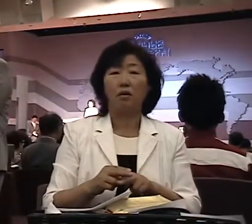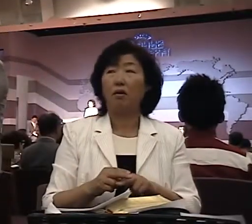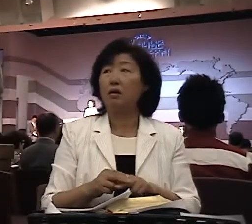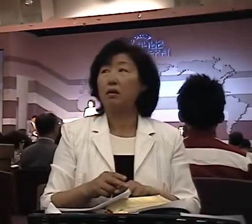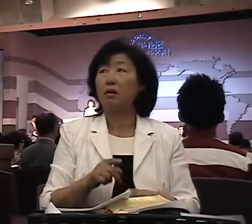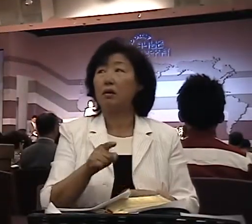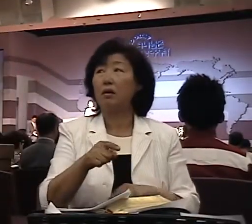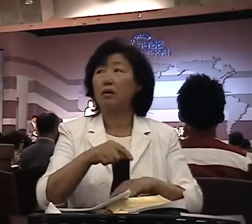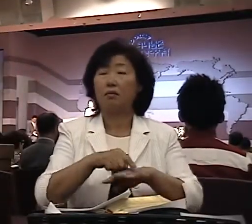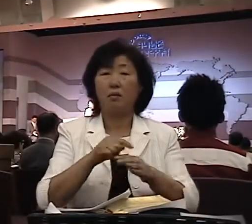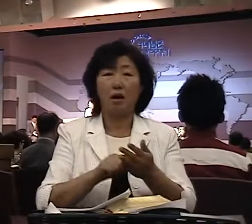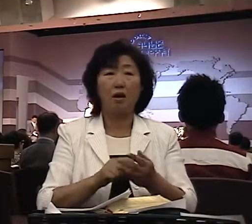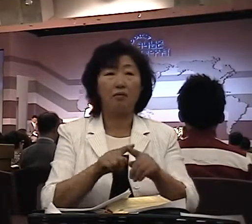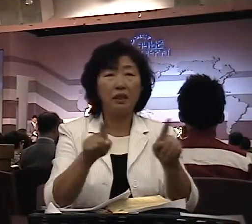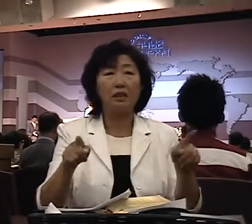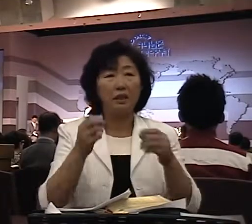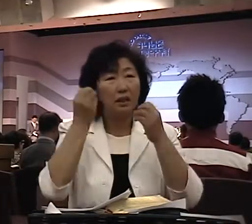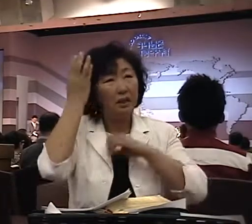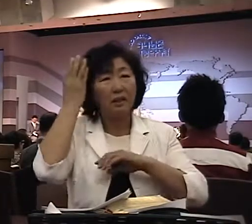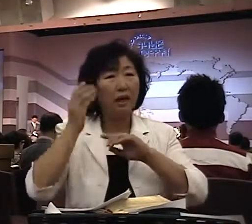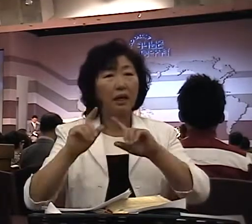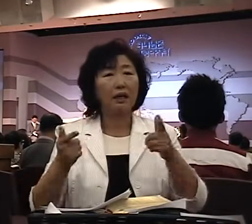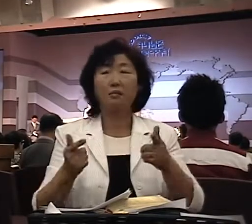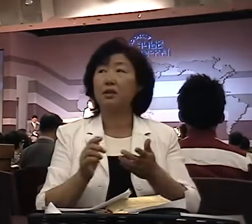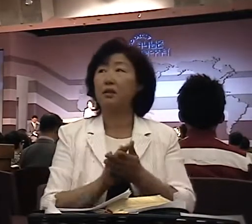그 마음들을 잊지 않겠습니다.